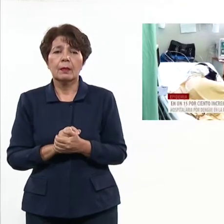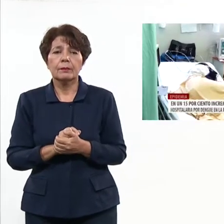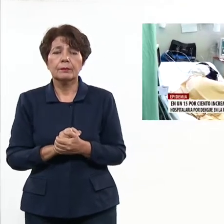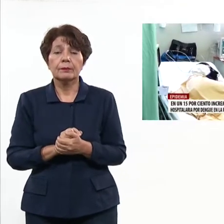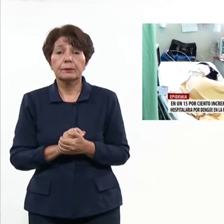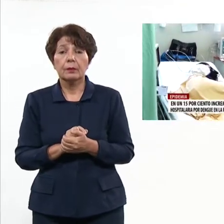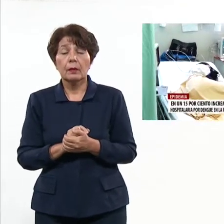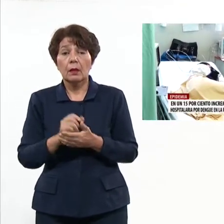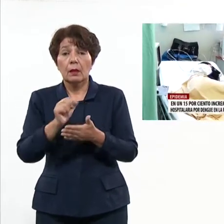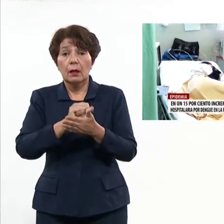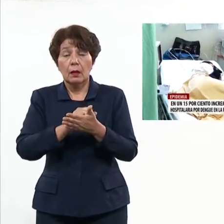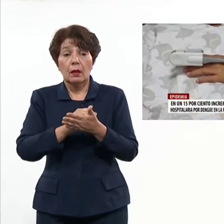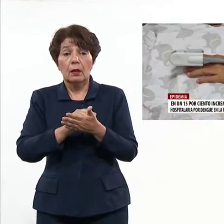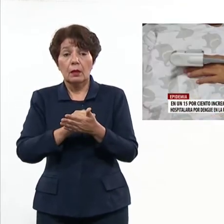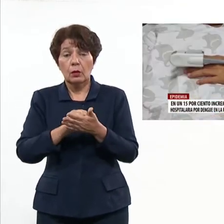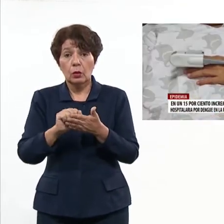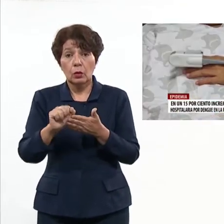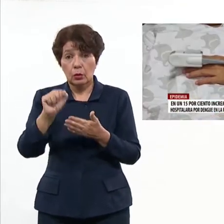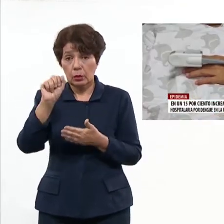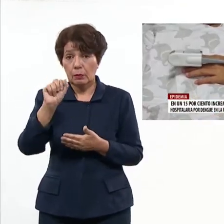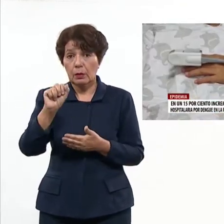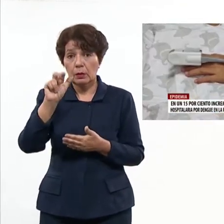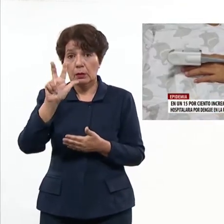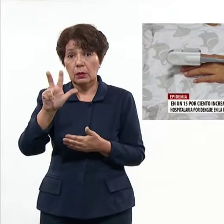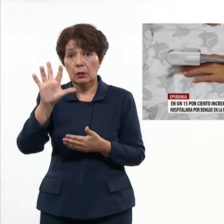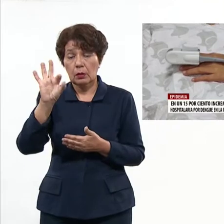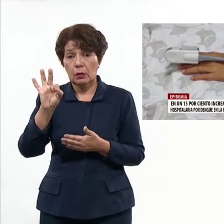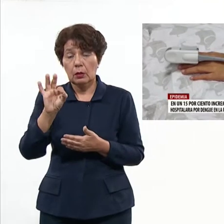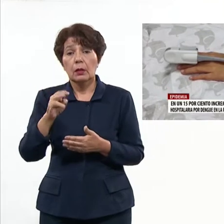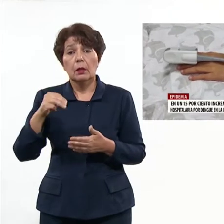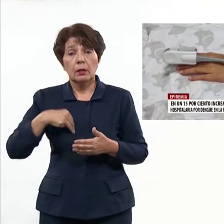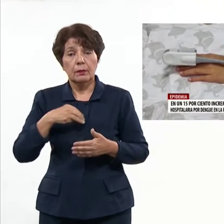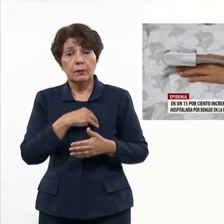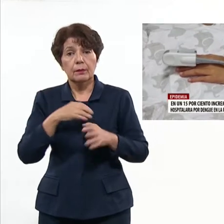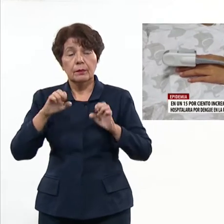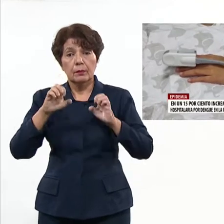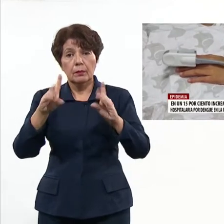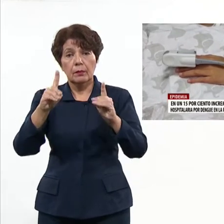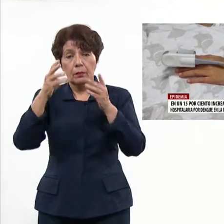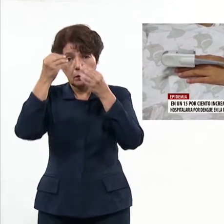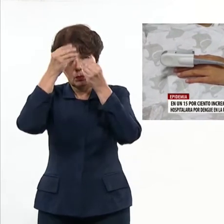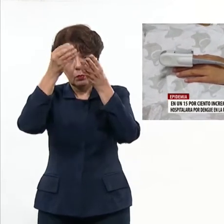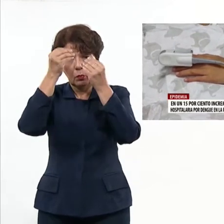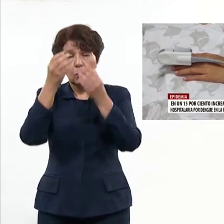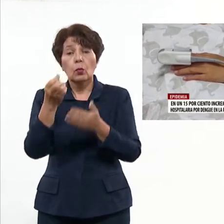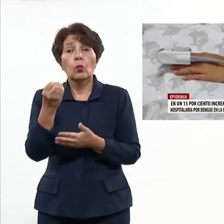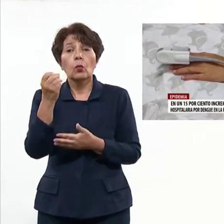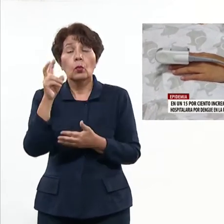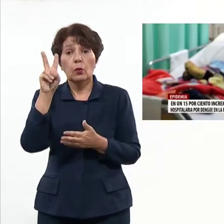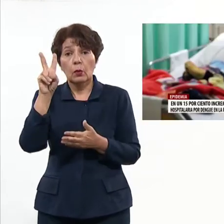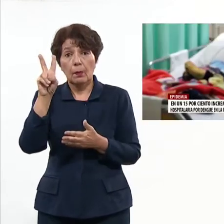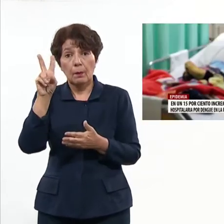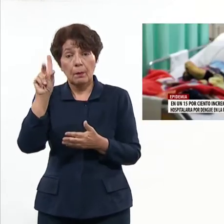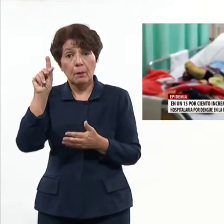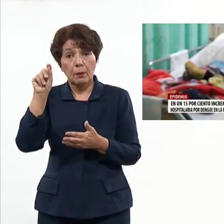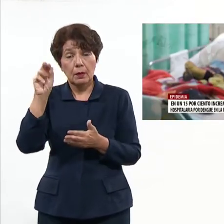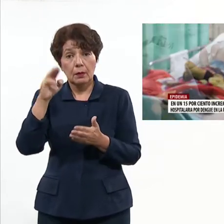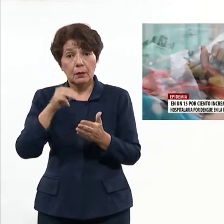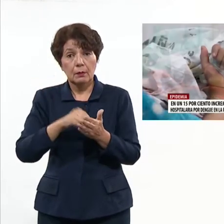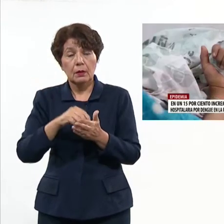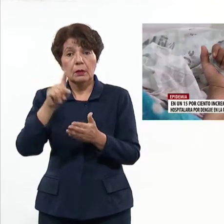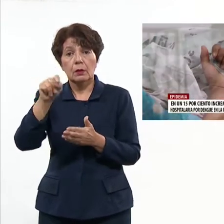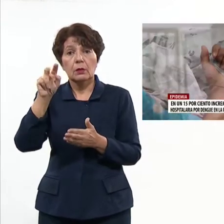hasta la semana epidemiológica número 39 la secretaria de salud reporta un acumulado de 20 mil 632